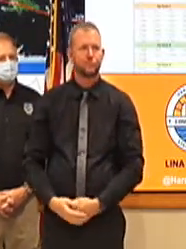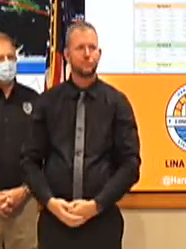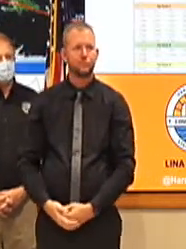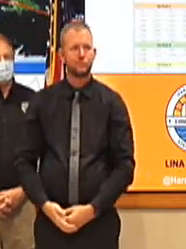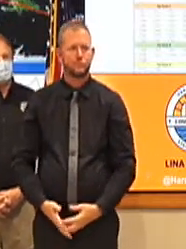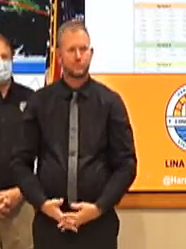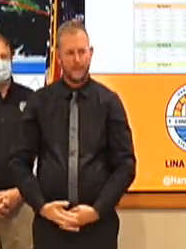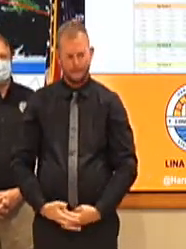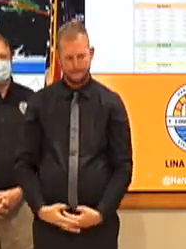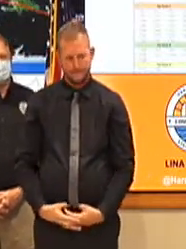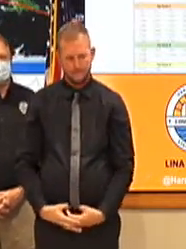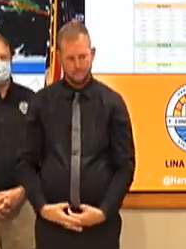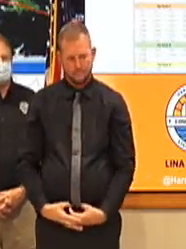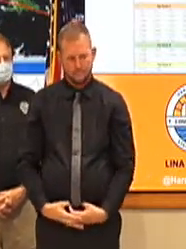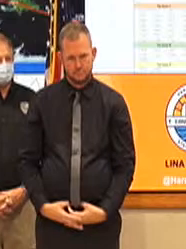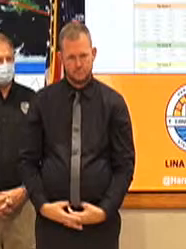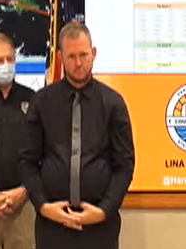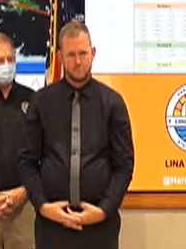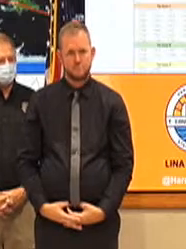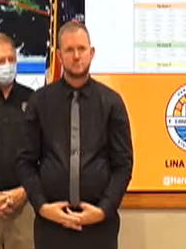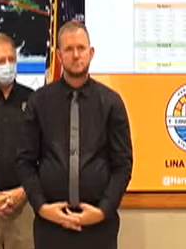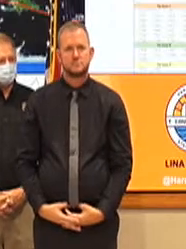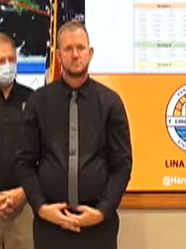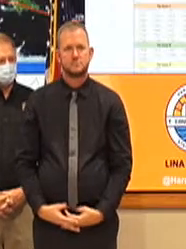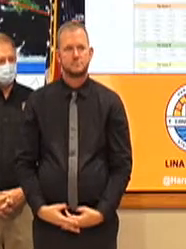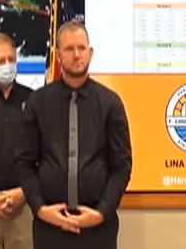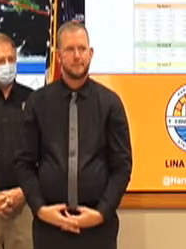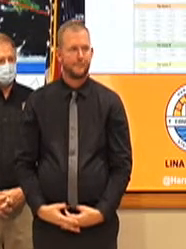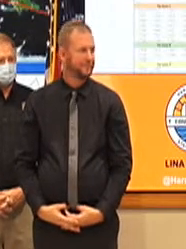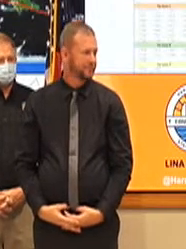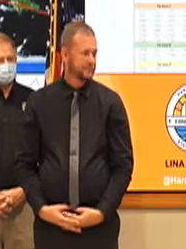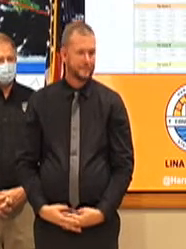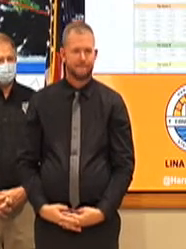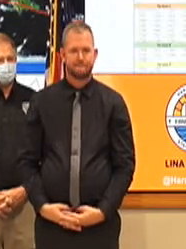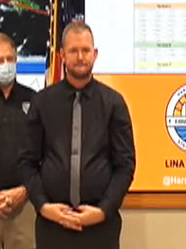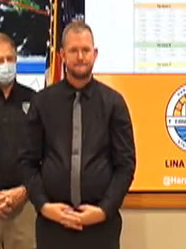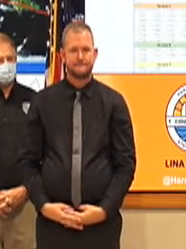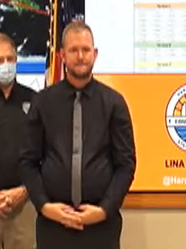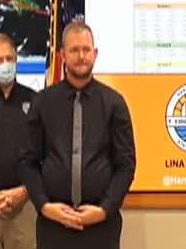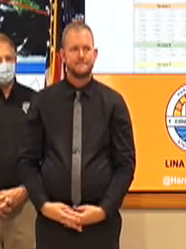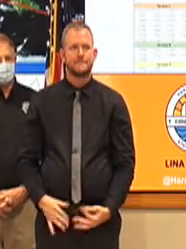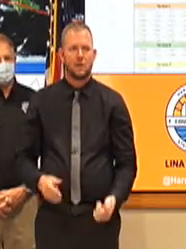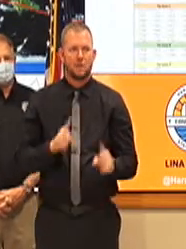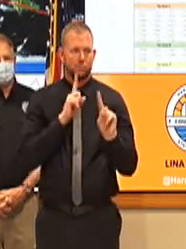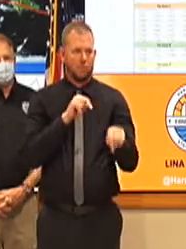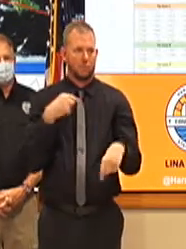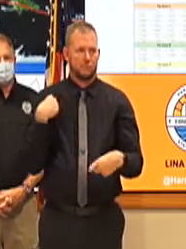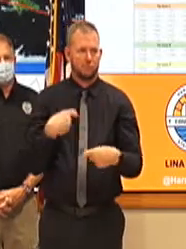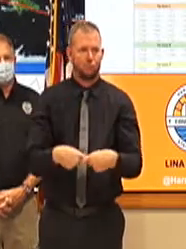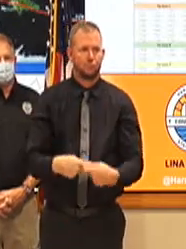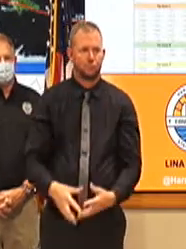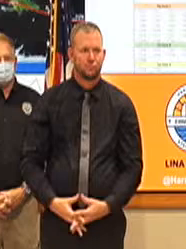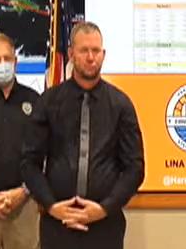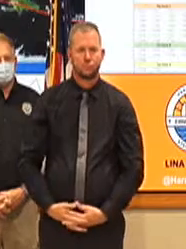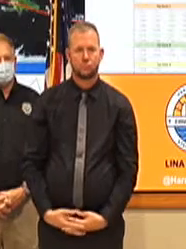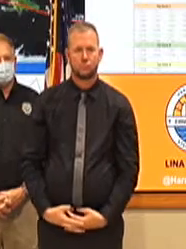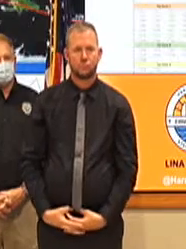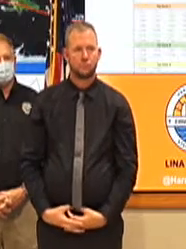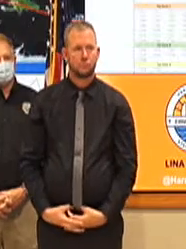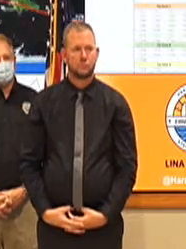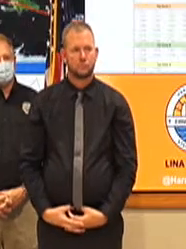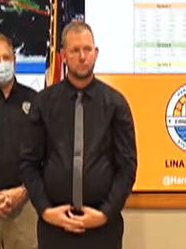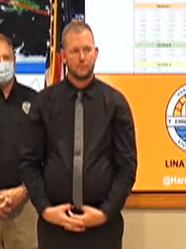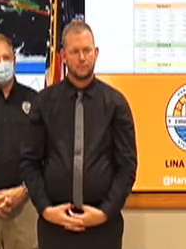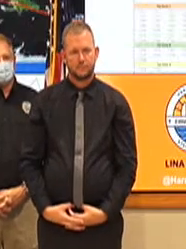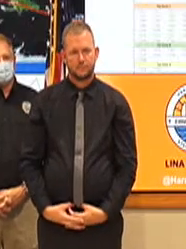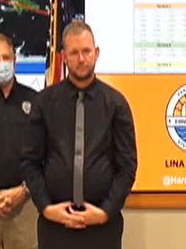más contagios en nuestra región? Sí, estamos en medio de pandemia, ahora viene este huracán. He dicho desde el principio